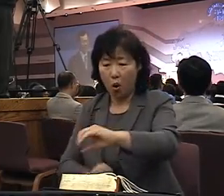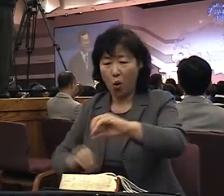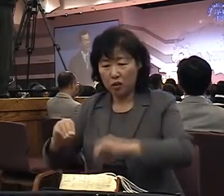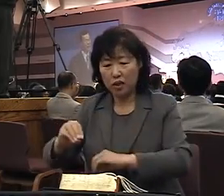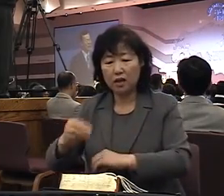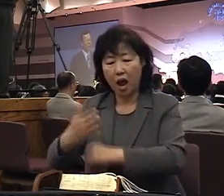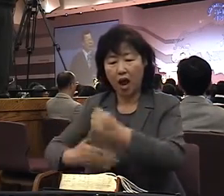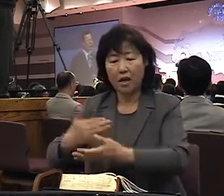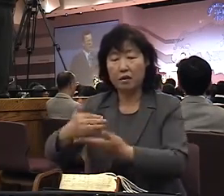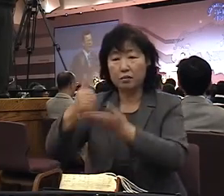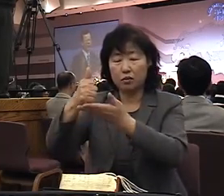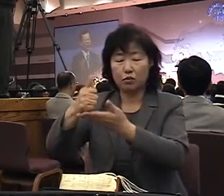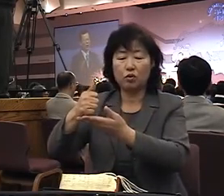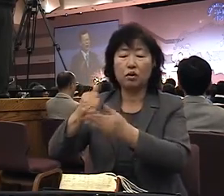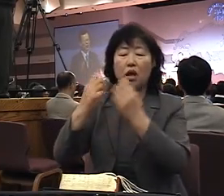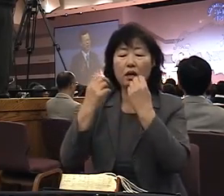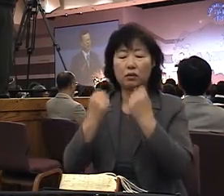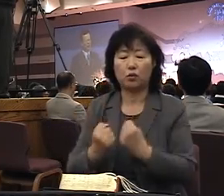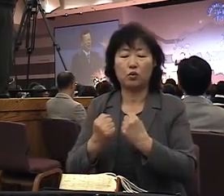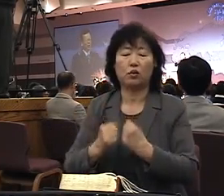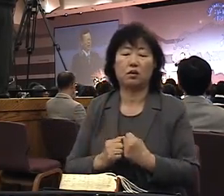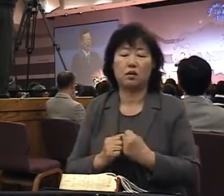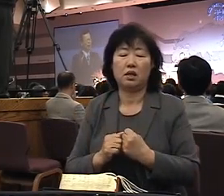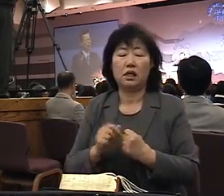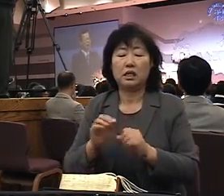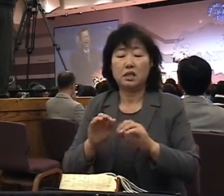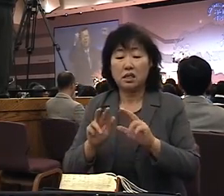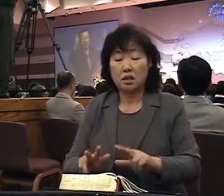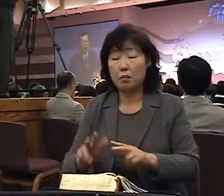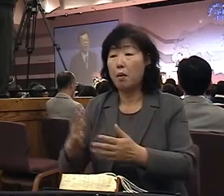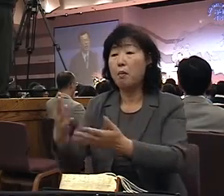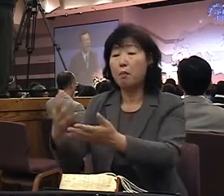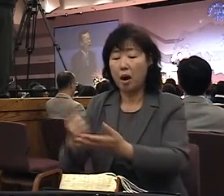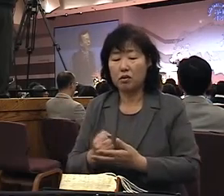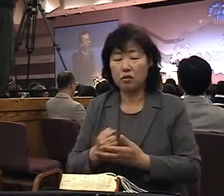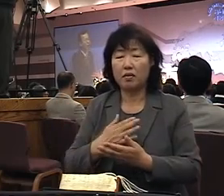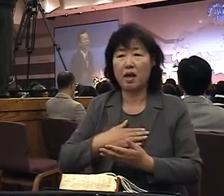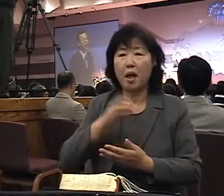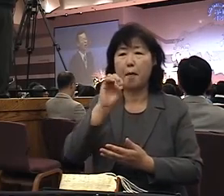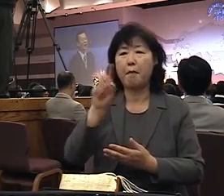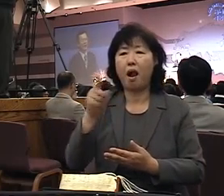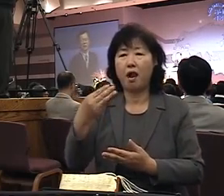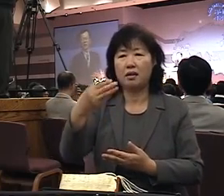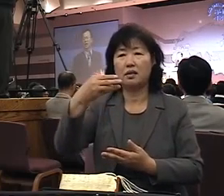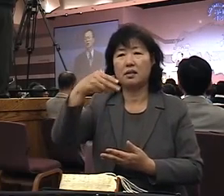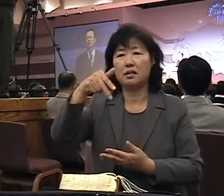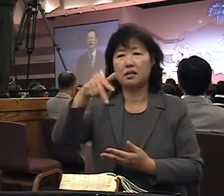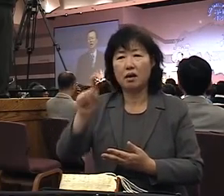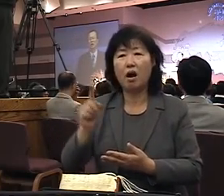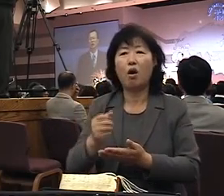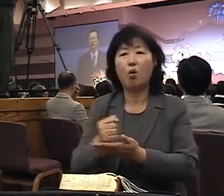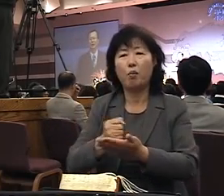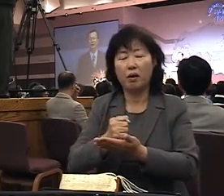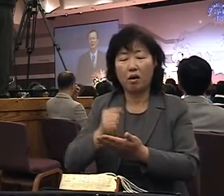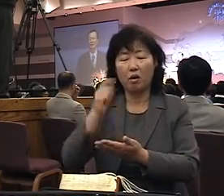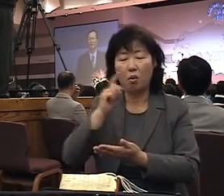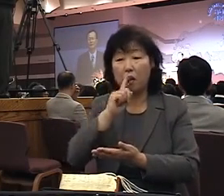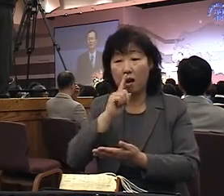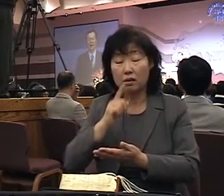하나님이 계십니다. 그러한 상황에서 이제는 받아들일 수밖에 없는 나의 팔자다, 운명이라고 이 세상에서는